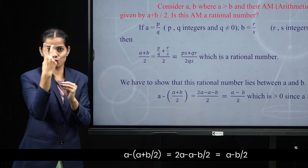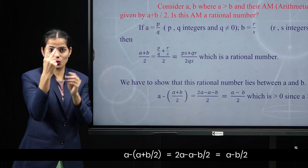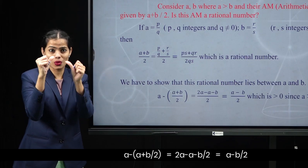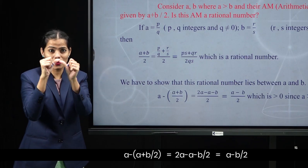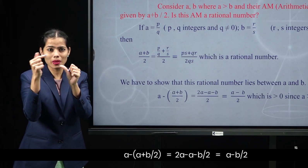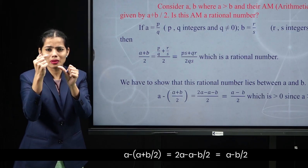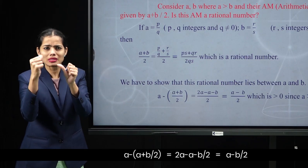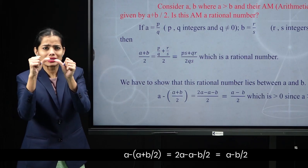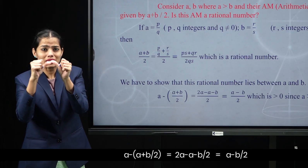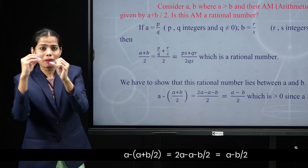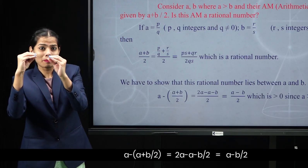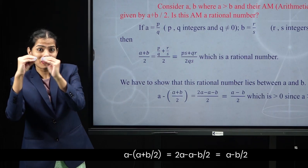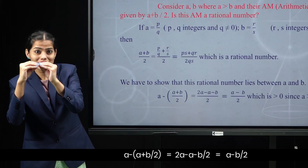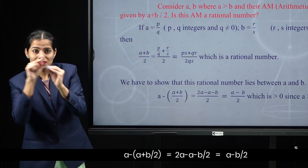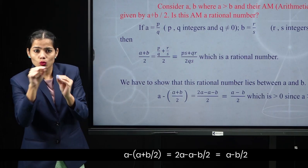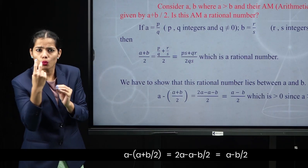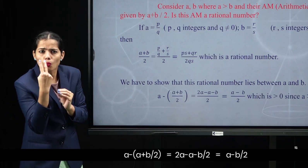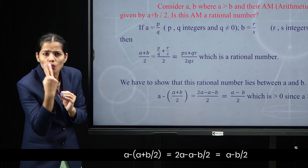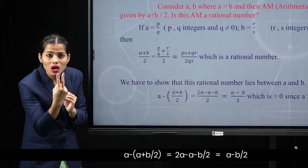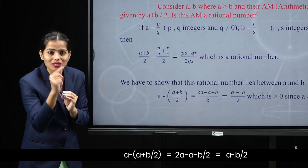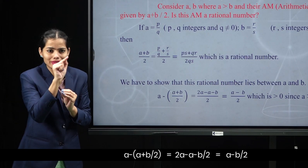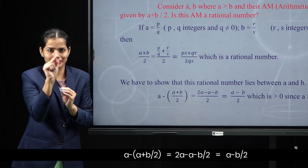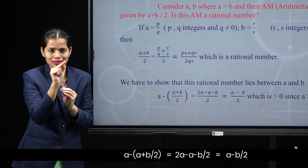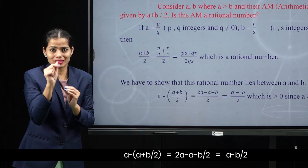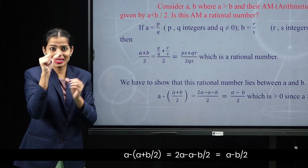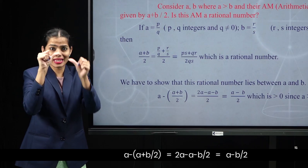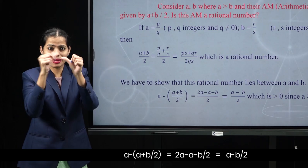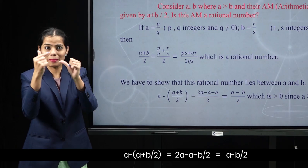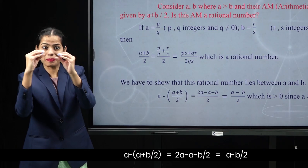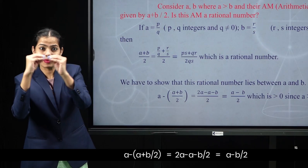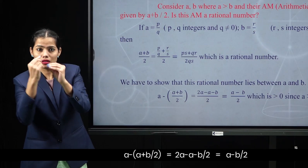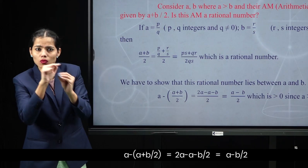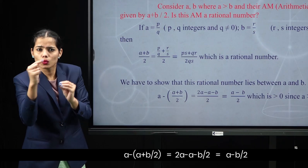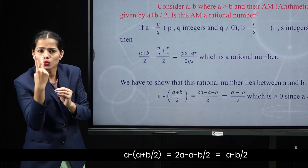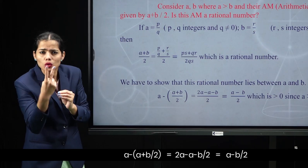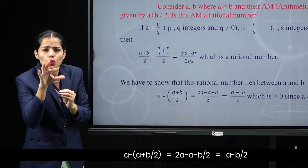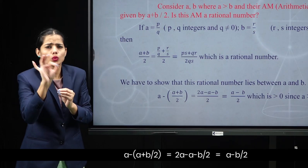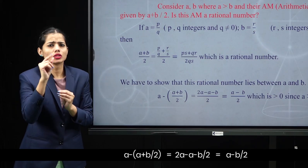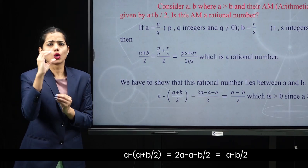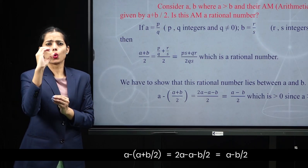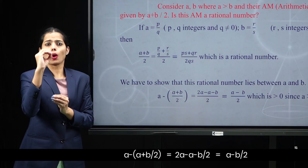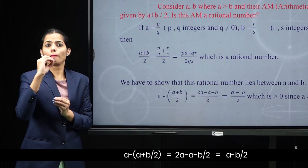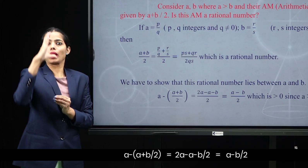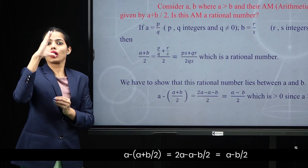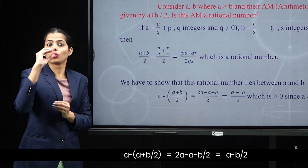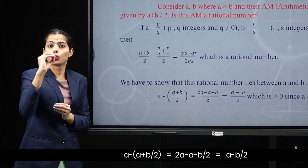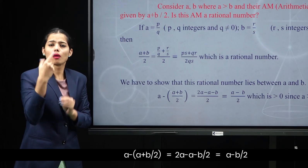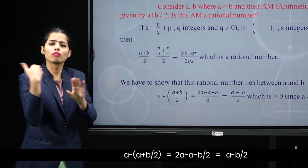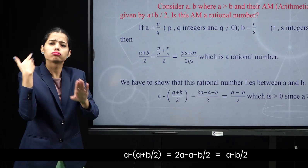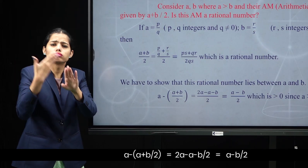B இன் கீழ் 2 ஈடு 2 A கழித்தல் A கழித்தல் B இன் கீழ் 2 ஈடு A கழித்தல் B